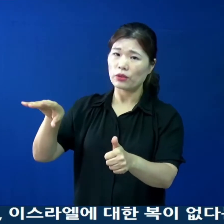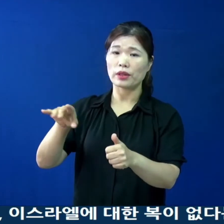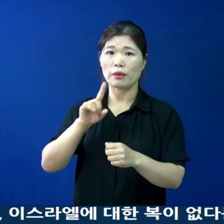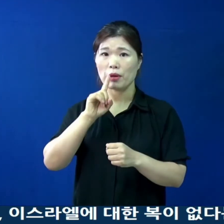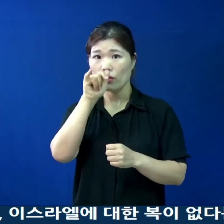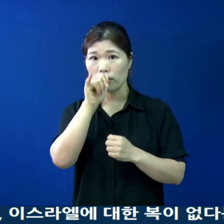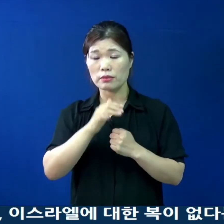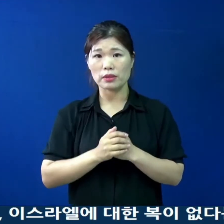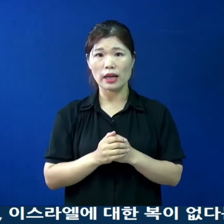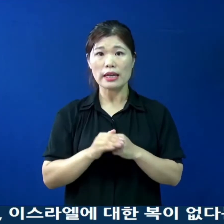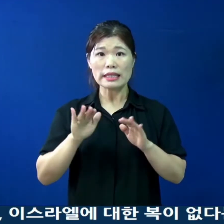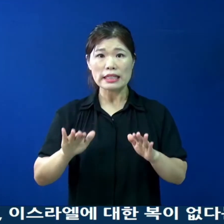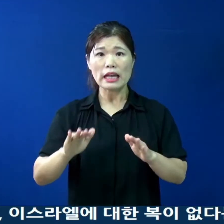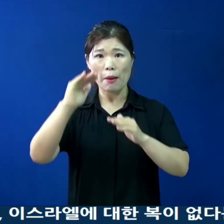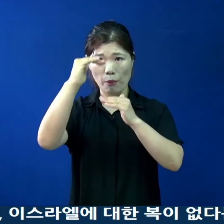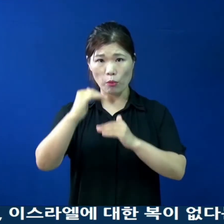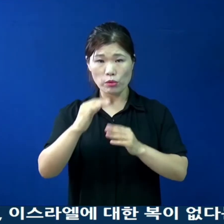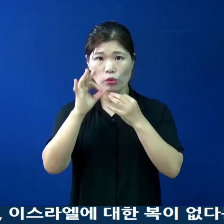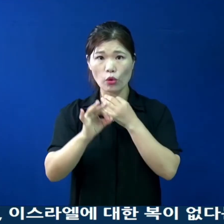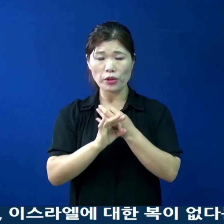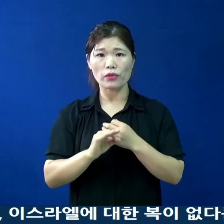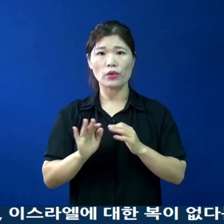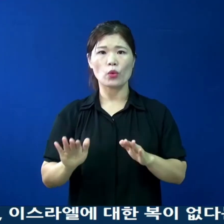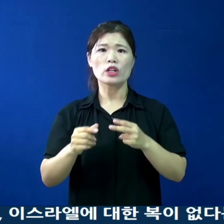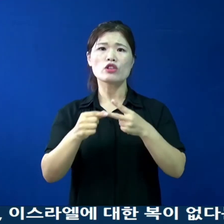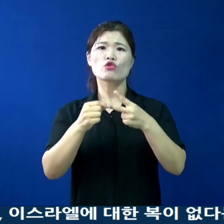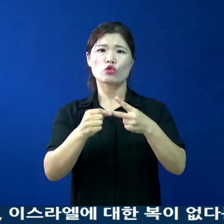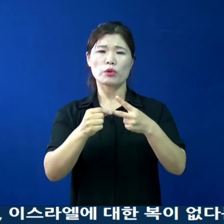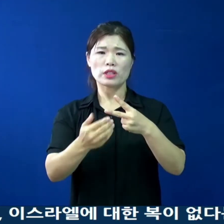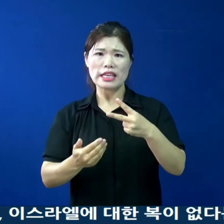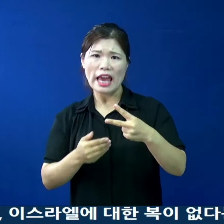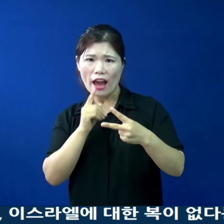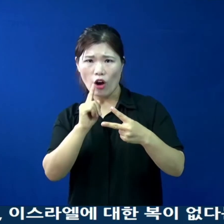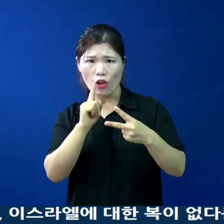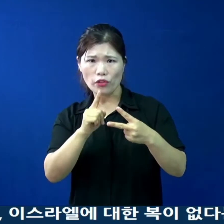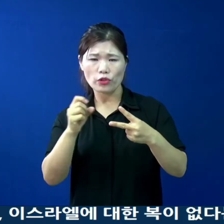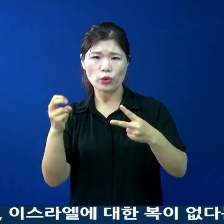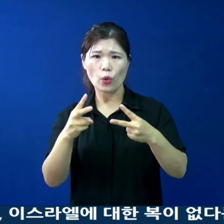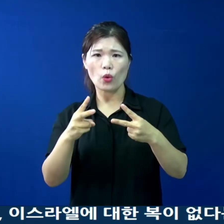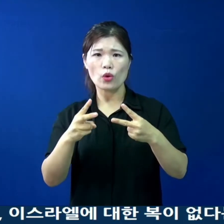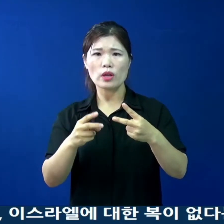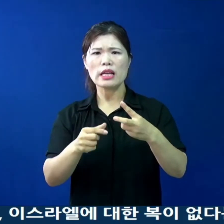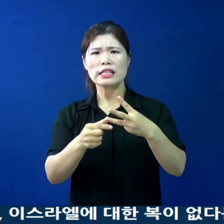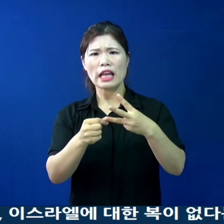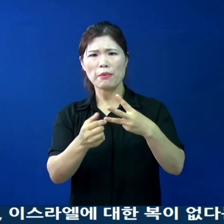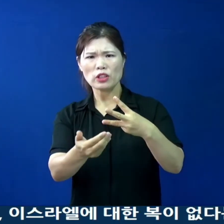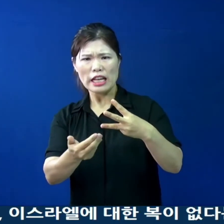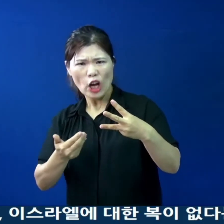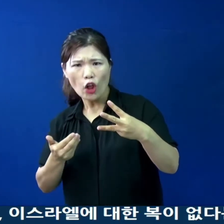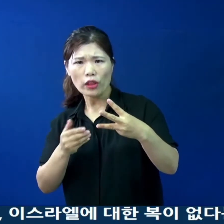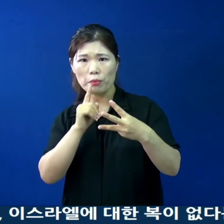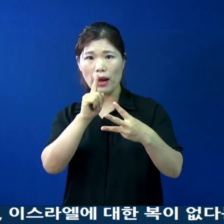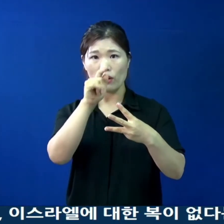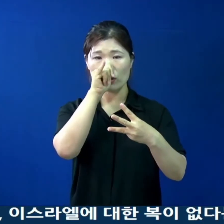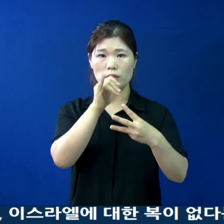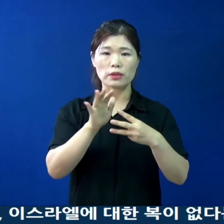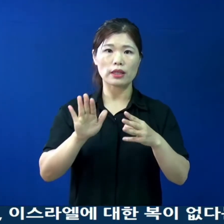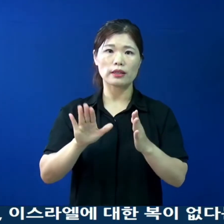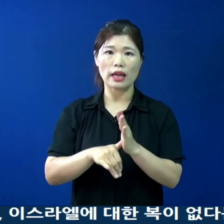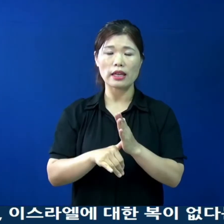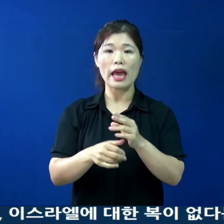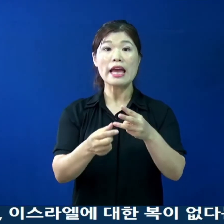그리고 이제 오늘 본문은 두 번째 예언 후 세 번째 예언 직전에 있는 본문입니다. 이때 세